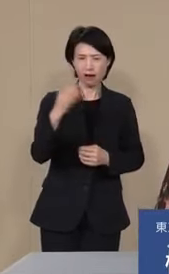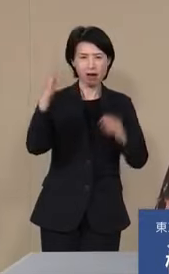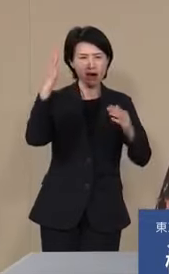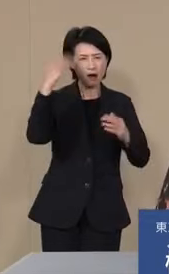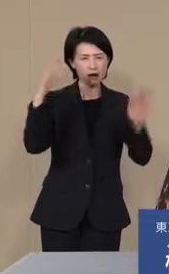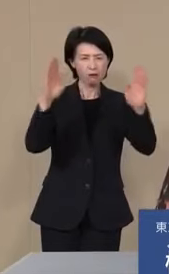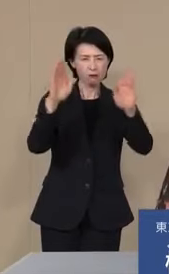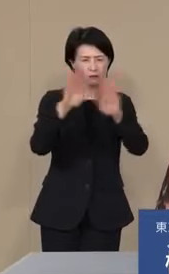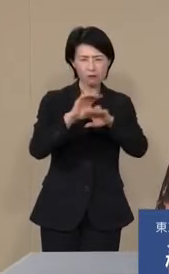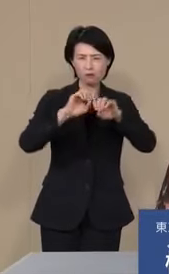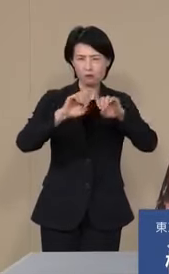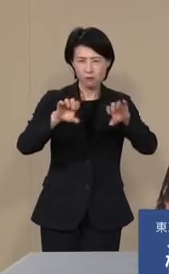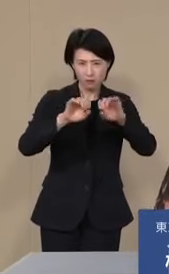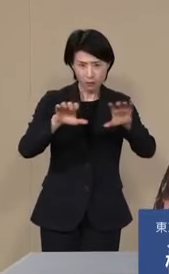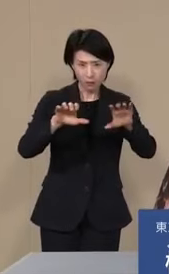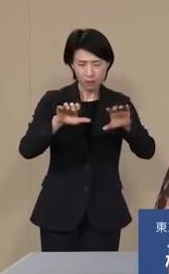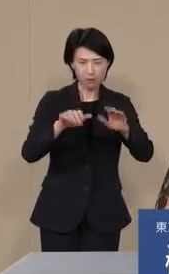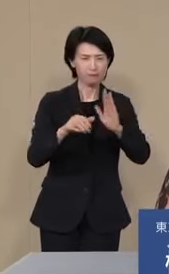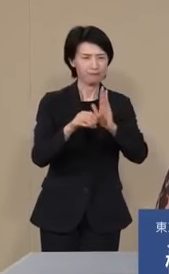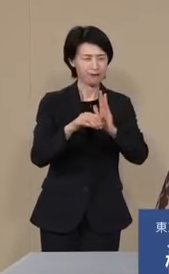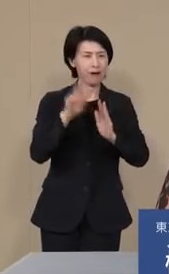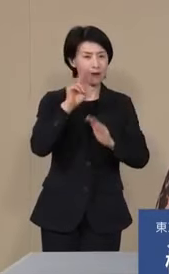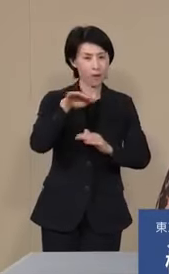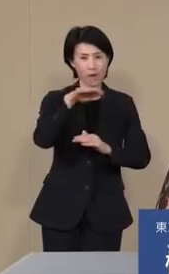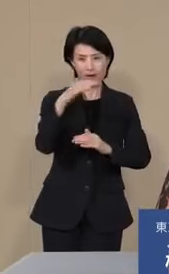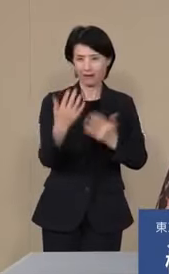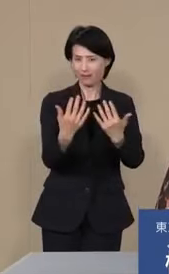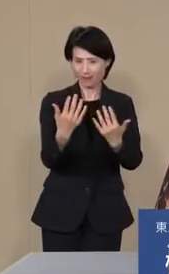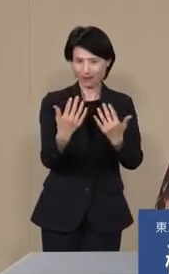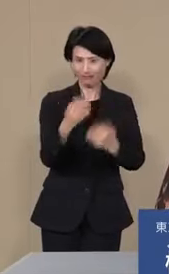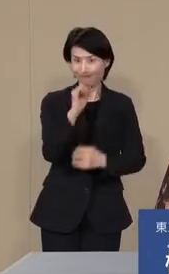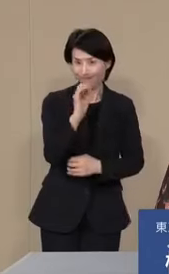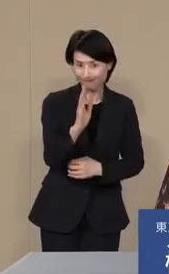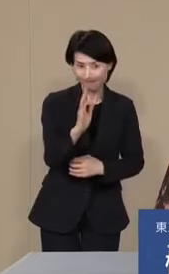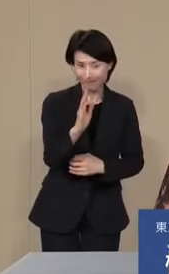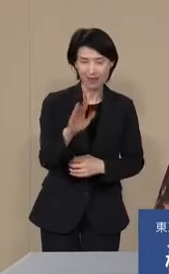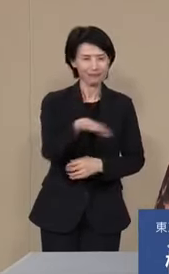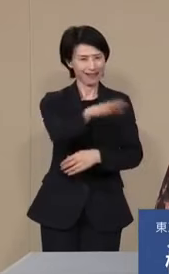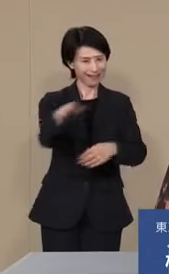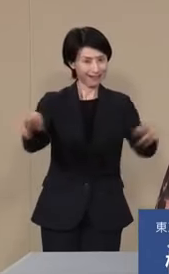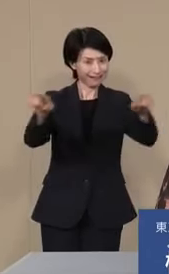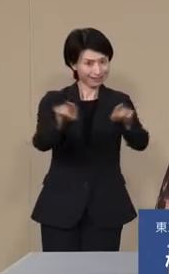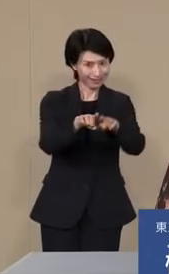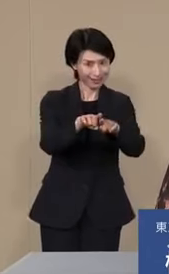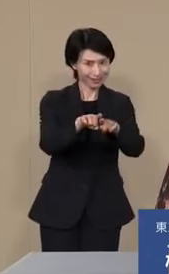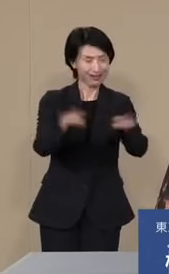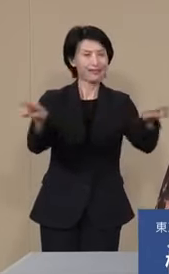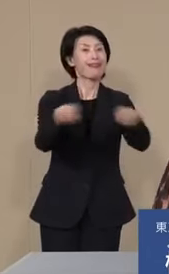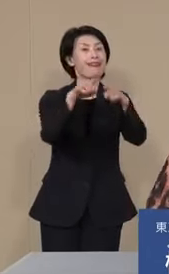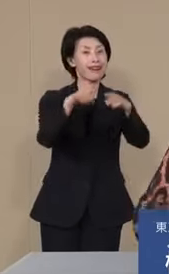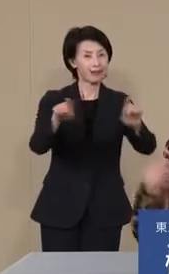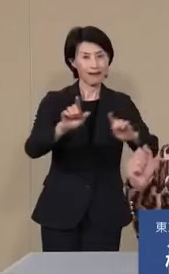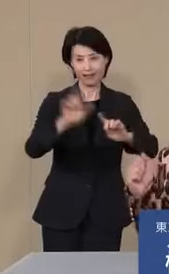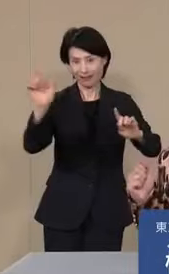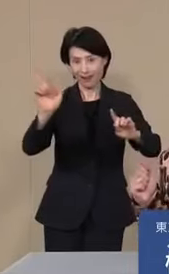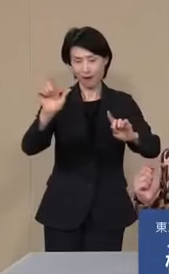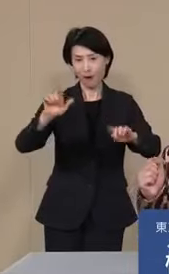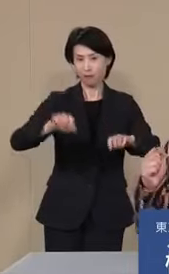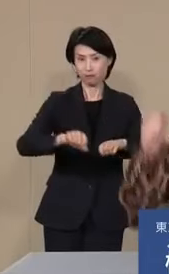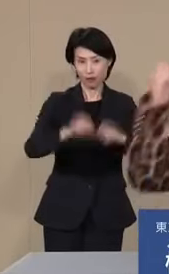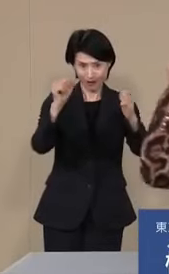放送の横はみだよろしくなでは皆さんご勝お願いしますせーの